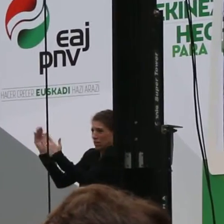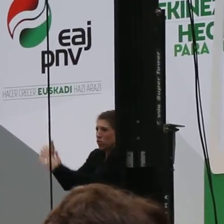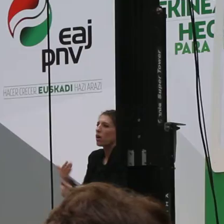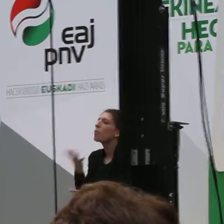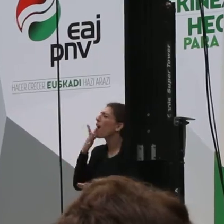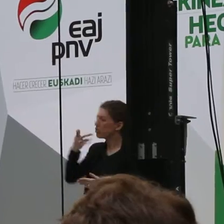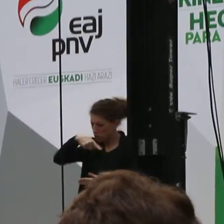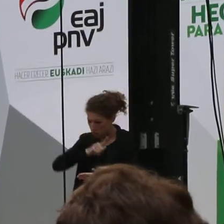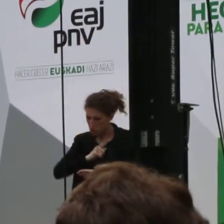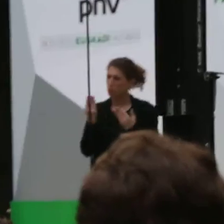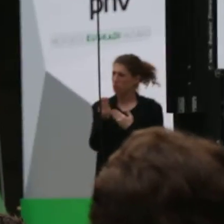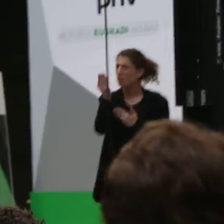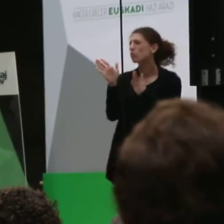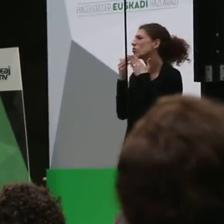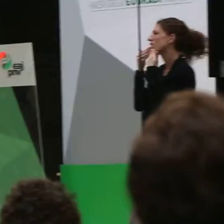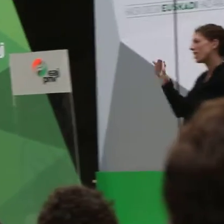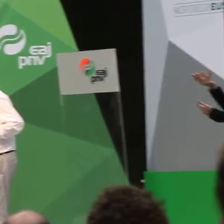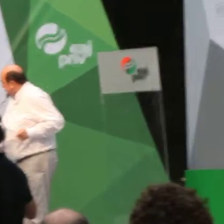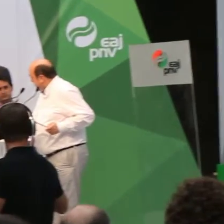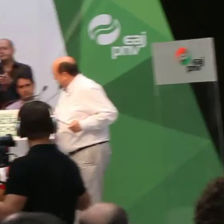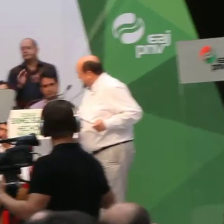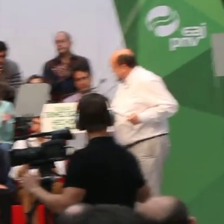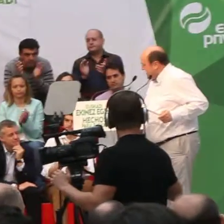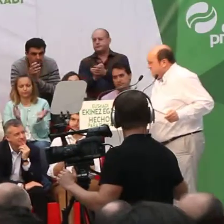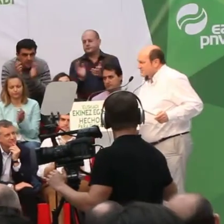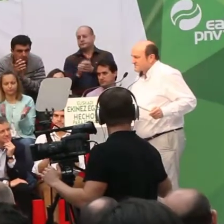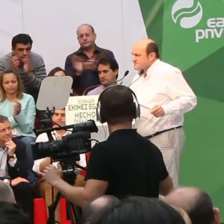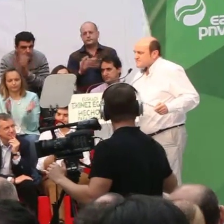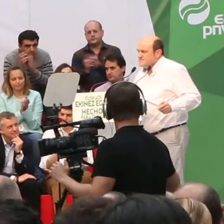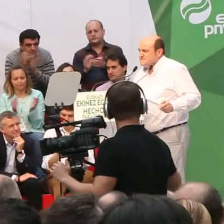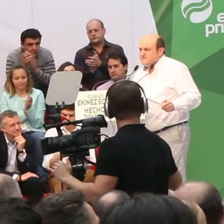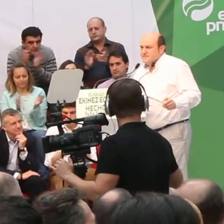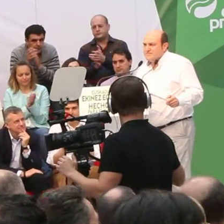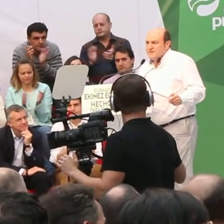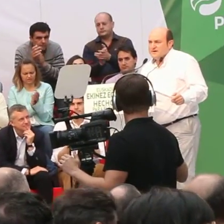zuzenean gaudela da. Eskerrik asko lehendakari. Eskerrik asko eta animo.